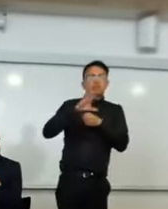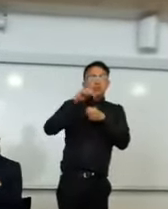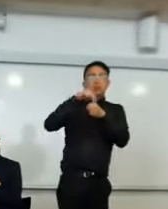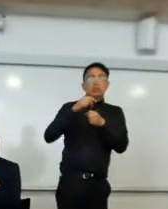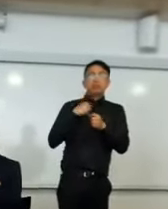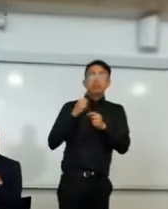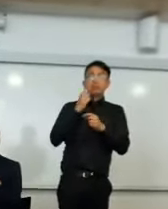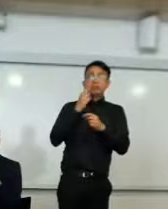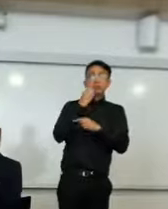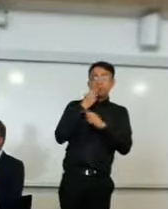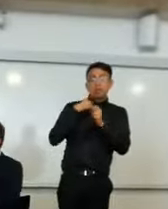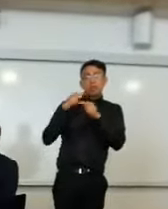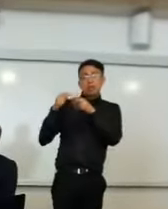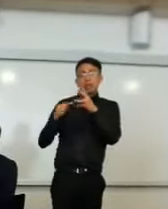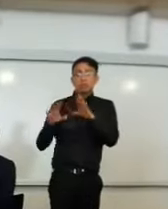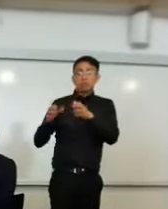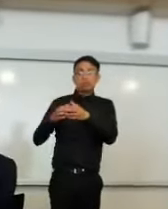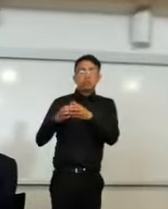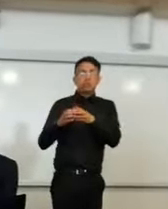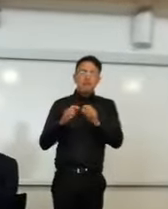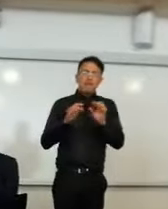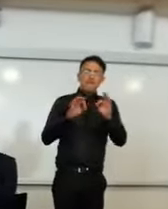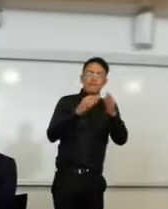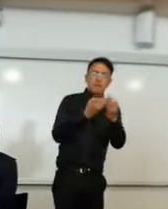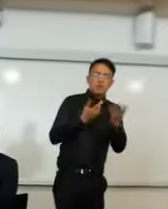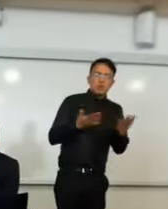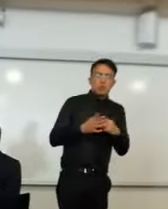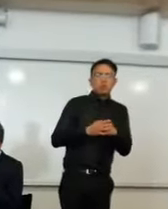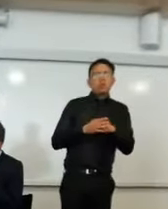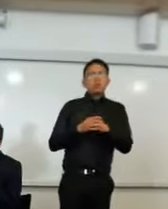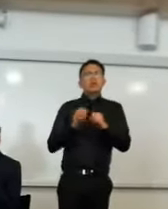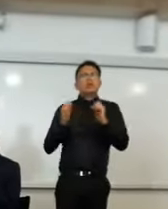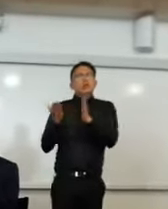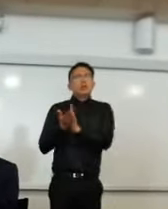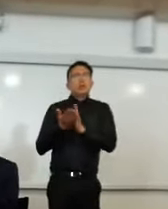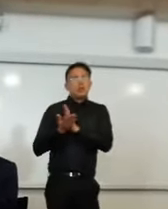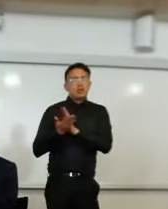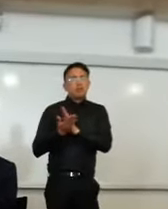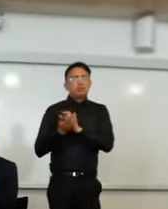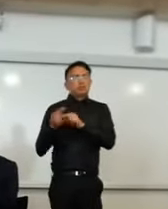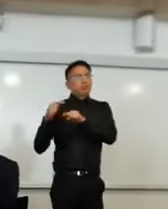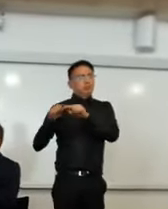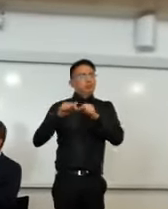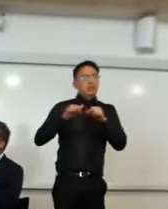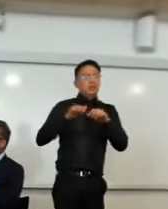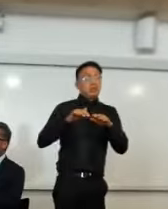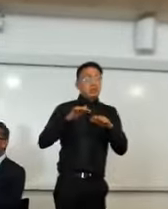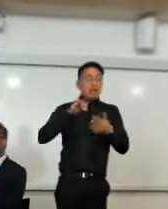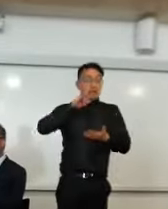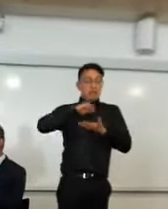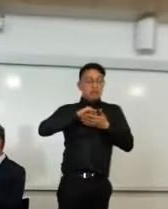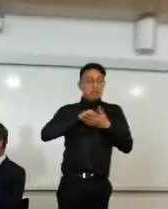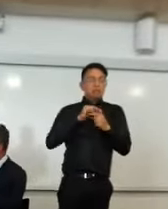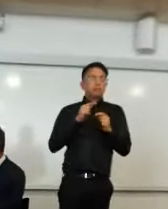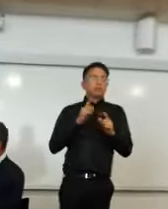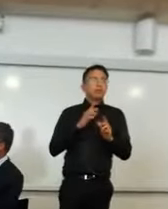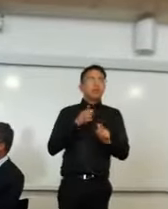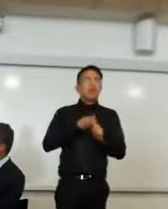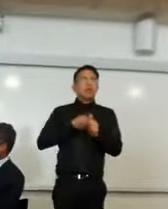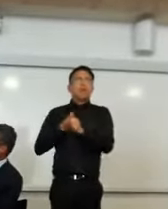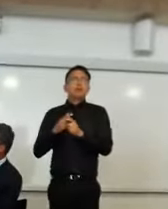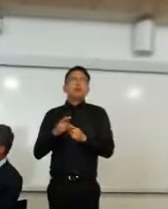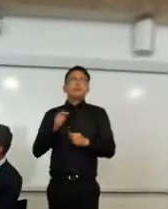compromiso. Entonces también cómo vamos a trabajar con las familias, con la comunidad escolar, en otros sectores. ¿Cuál es ese rol? Ese también